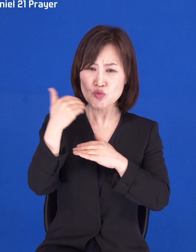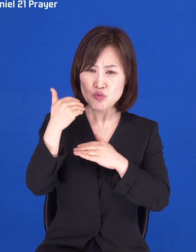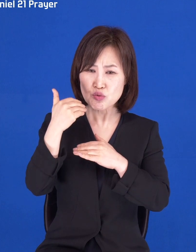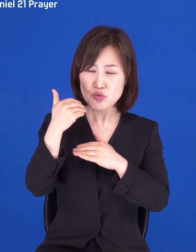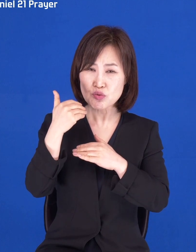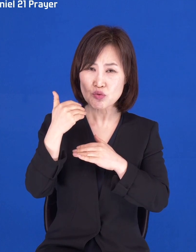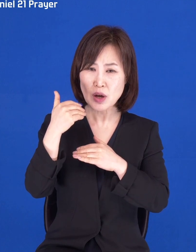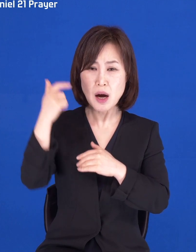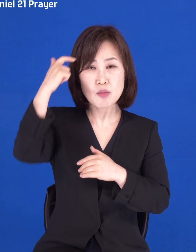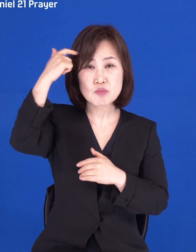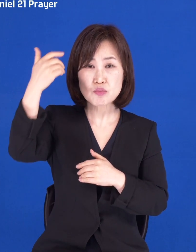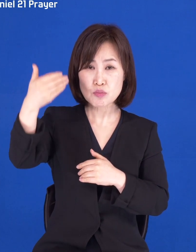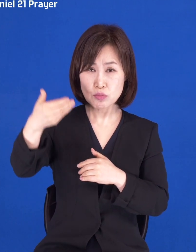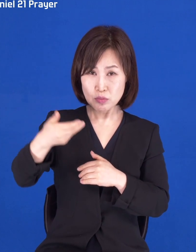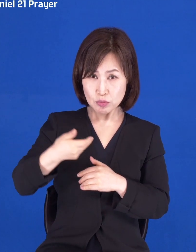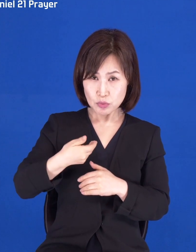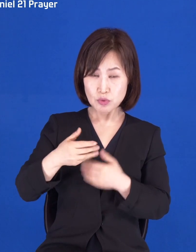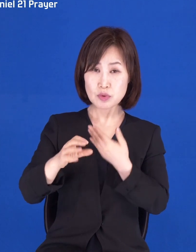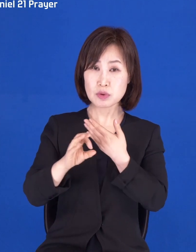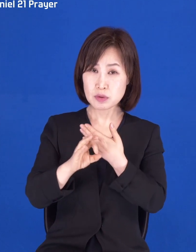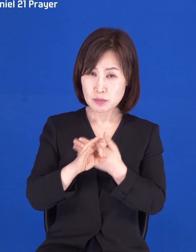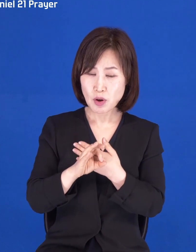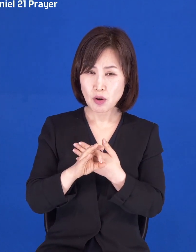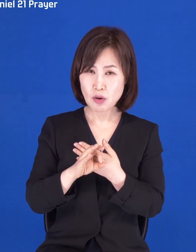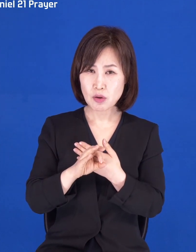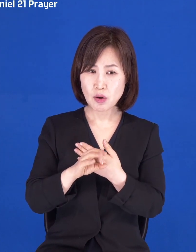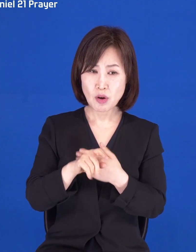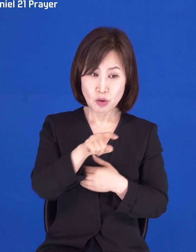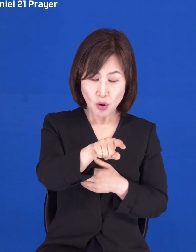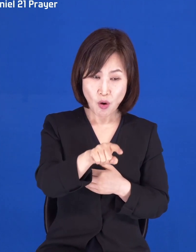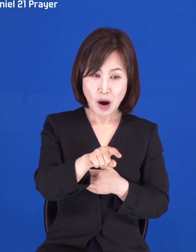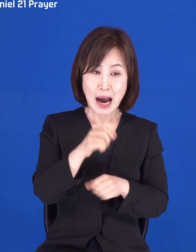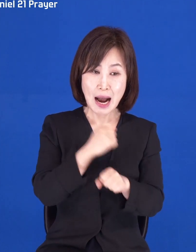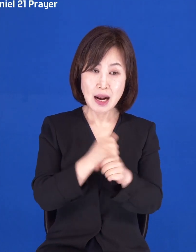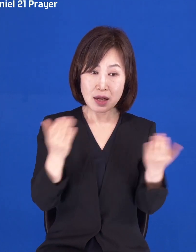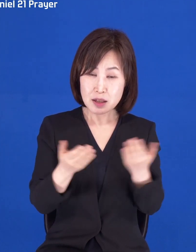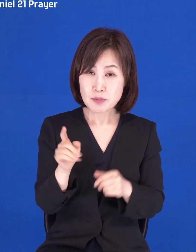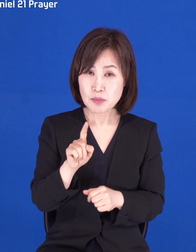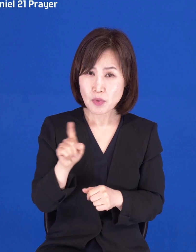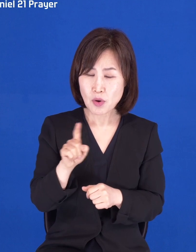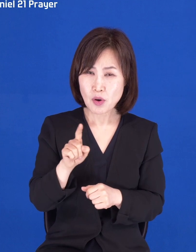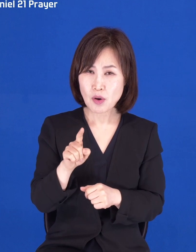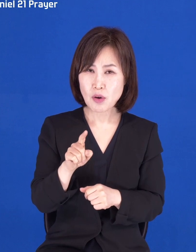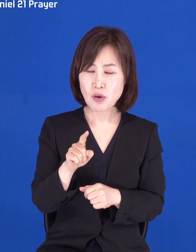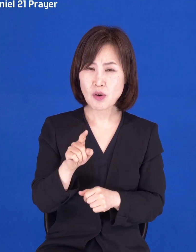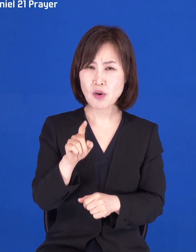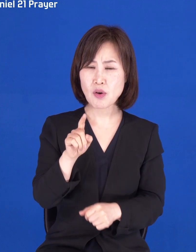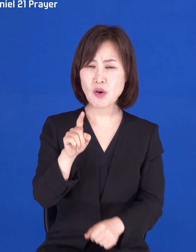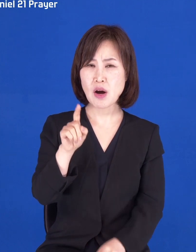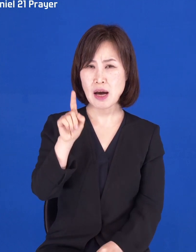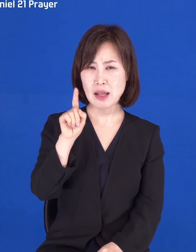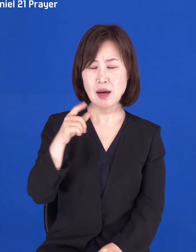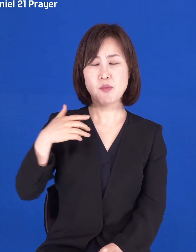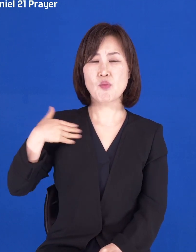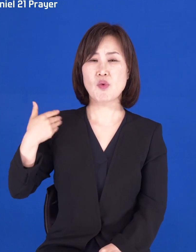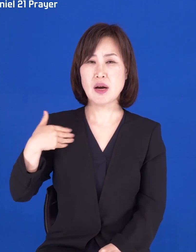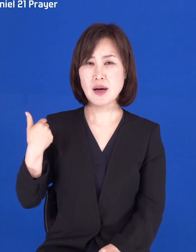어른이나 누군가가 물어보면은 너희들이 해야 될 밖에서의 대답은 오직 하나,